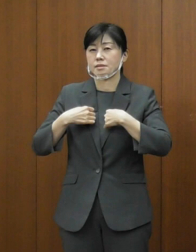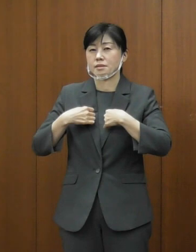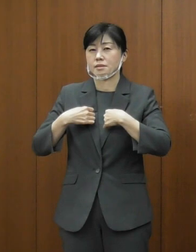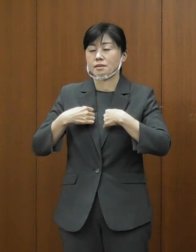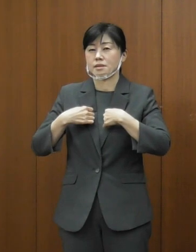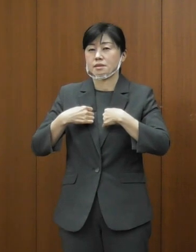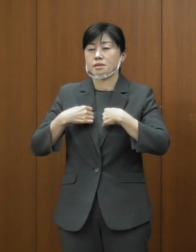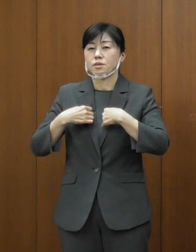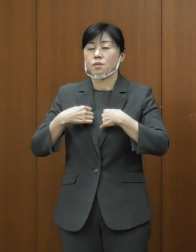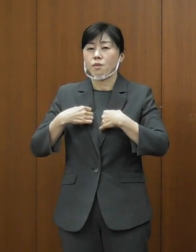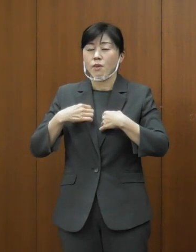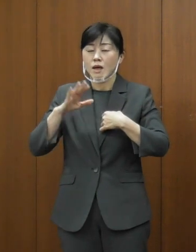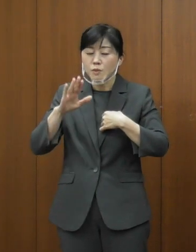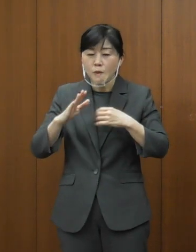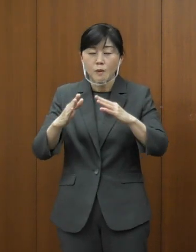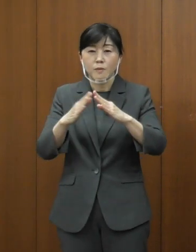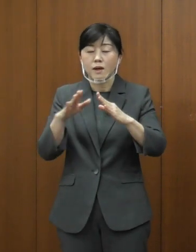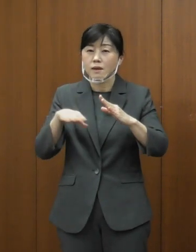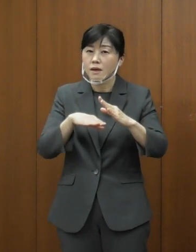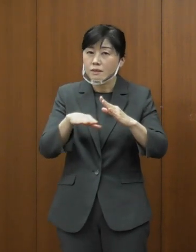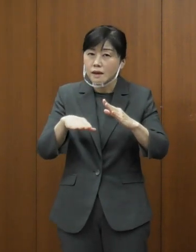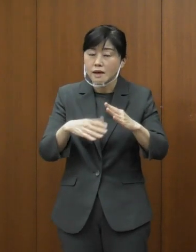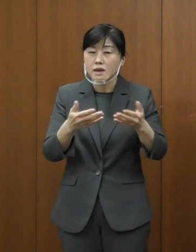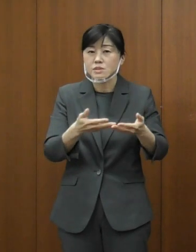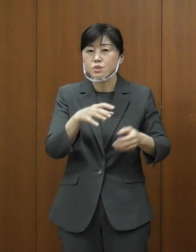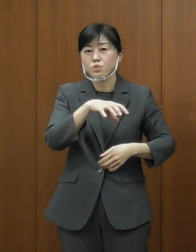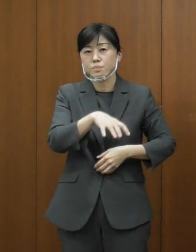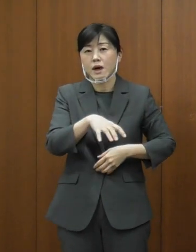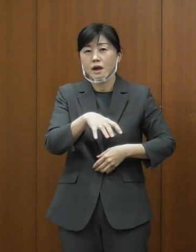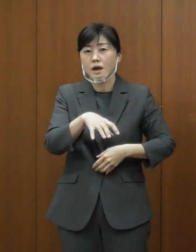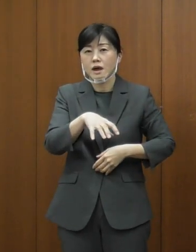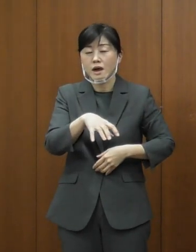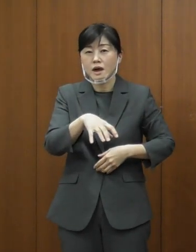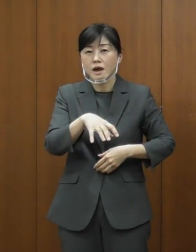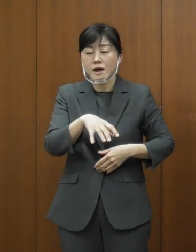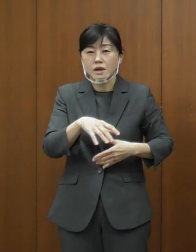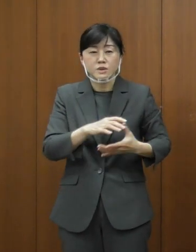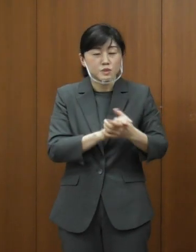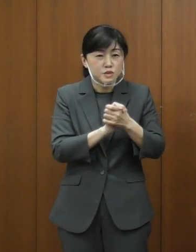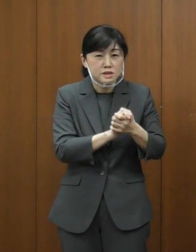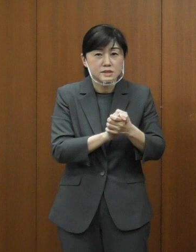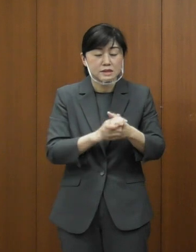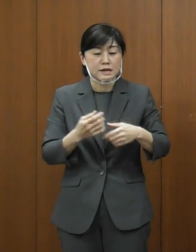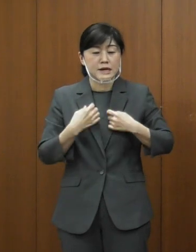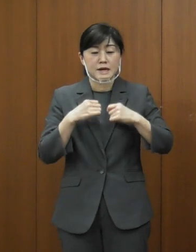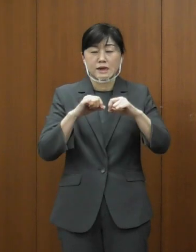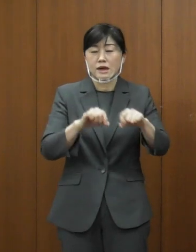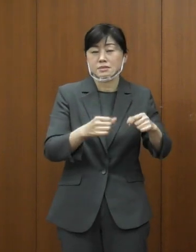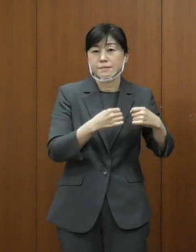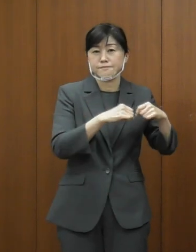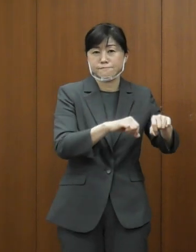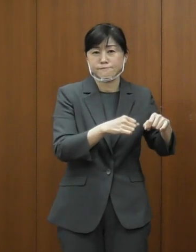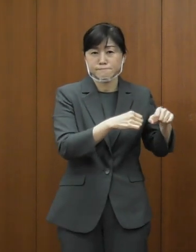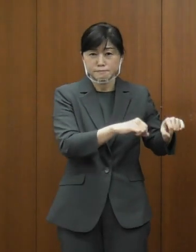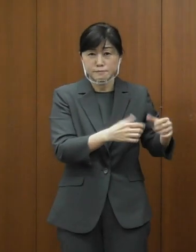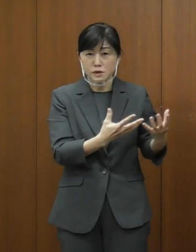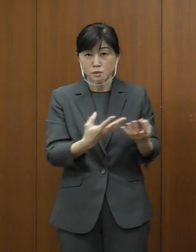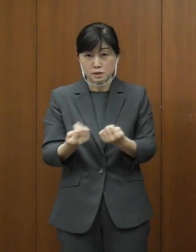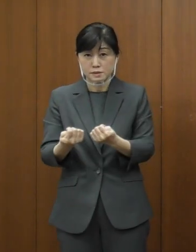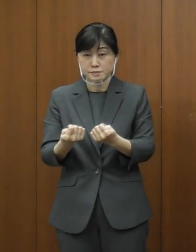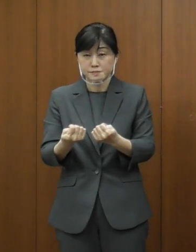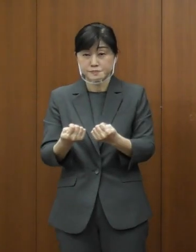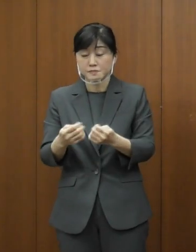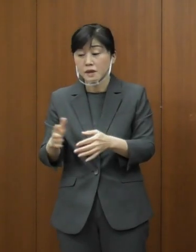や職場内、友人知人につながっていることが想定できます。ただし一